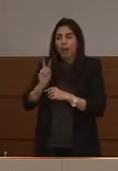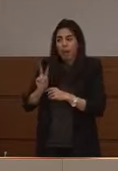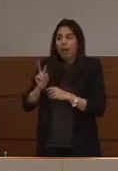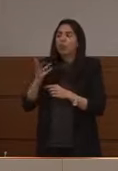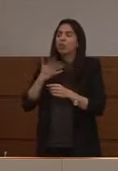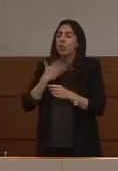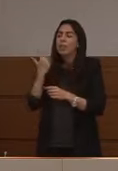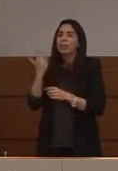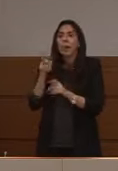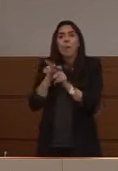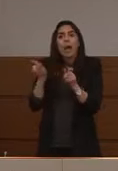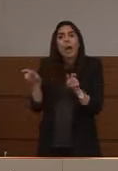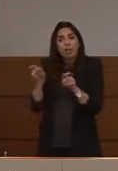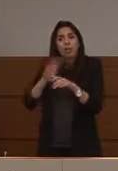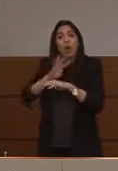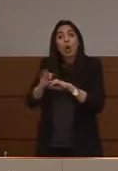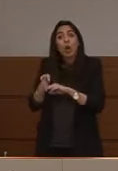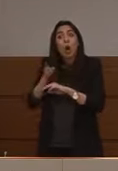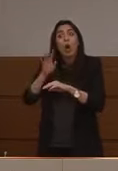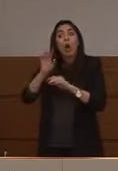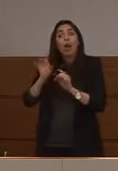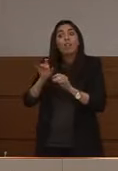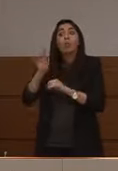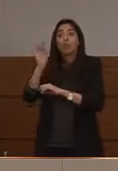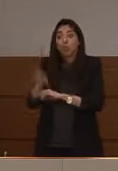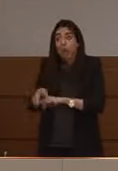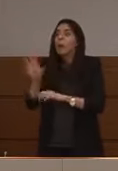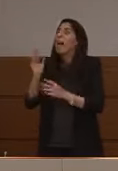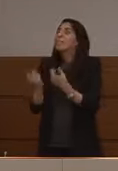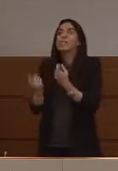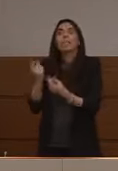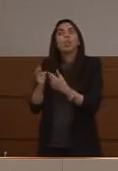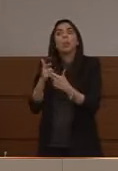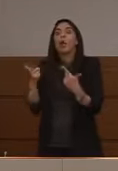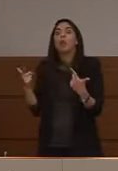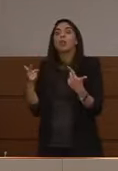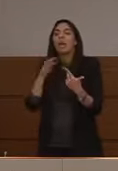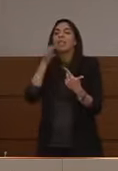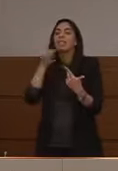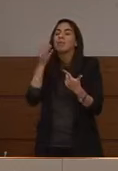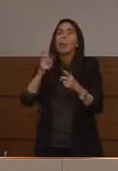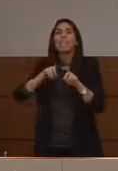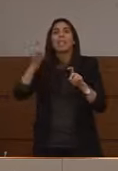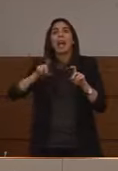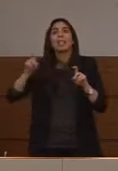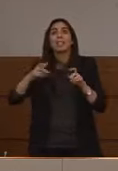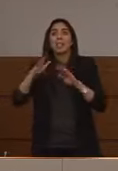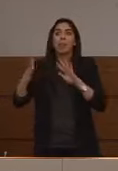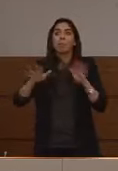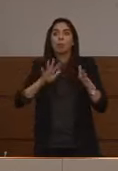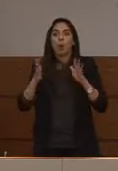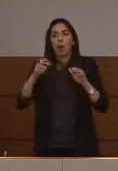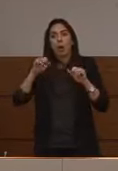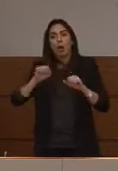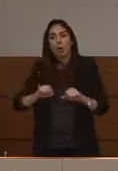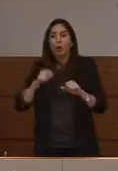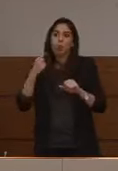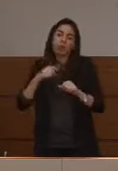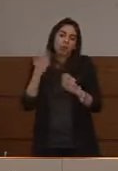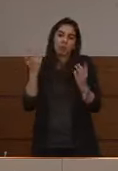casi positivi assolutamente asintomatici quindi era un discorso ed è un discorso fatto di carattere